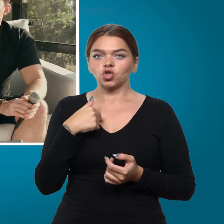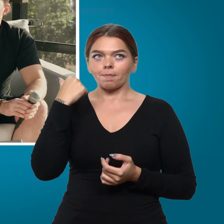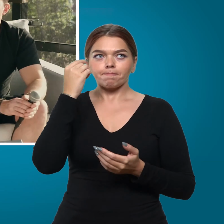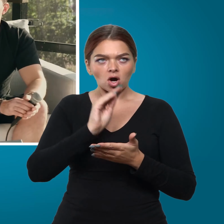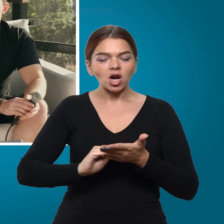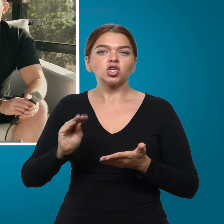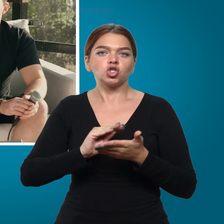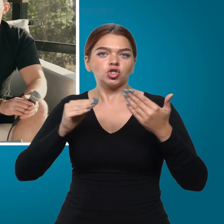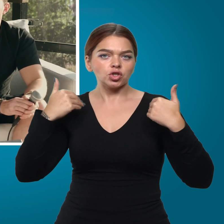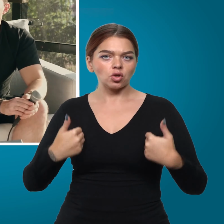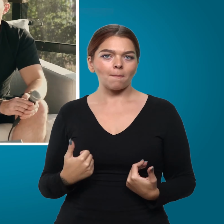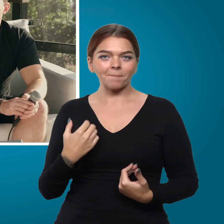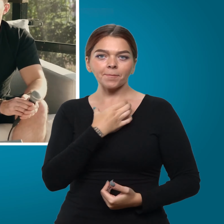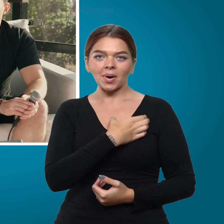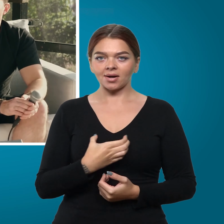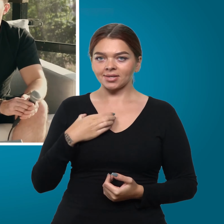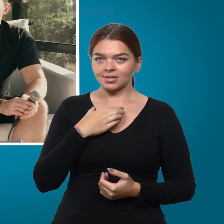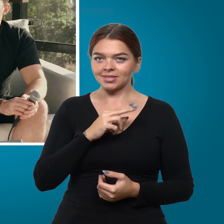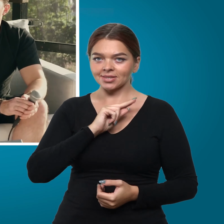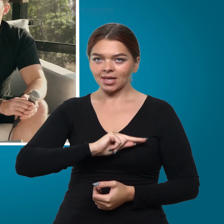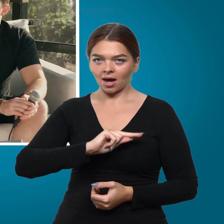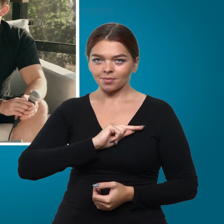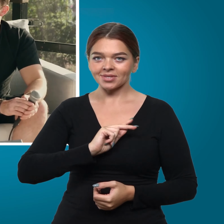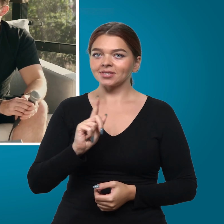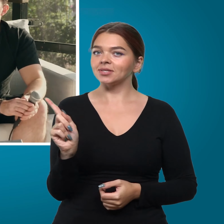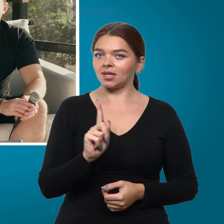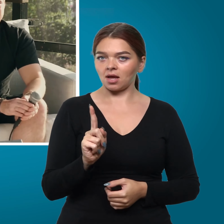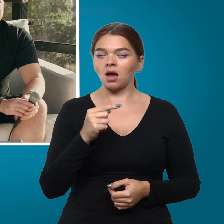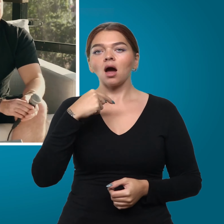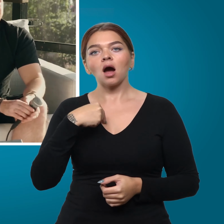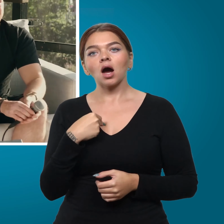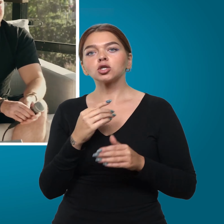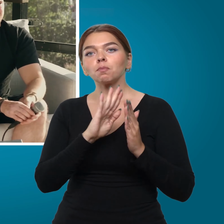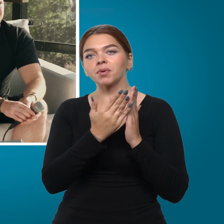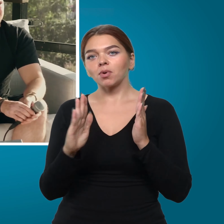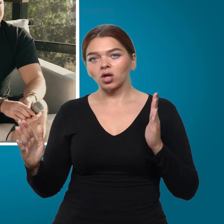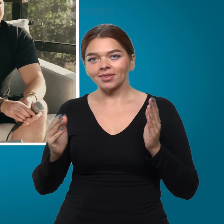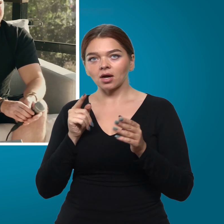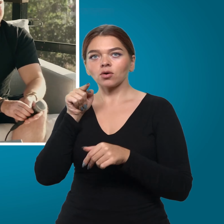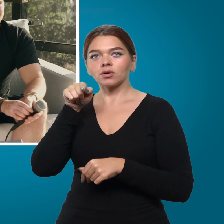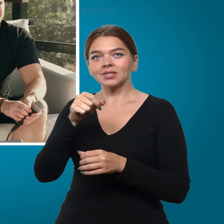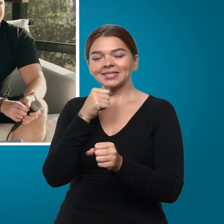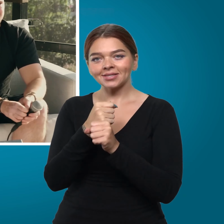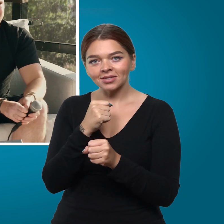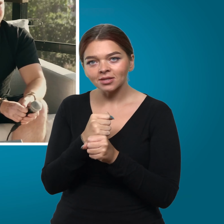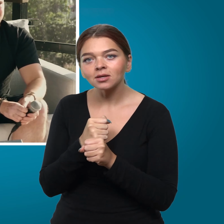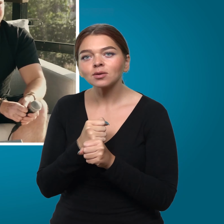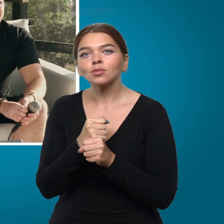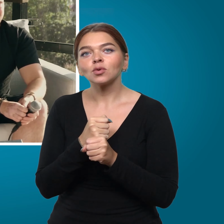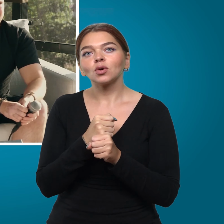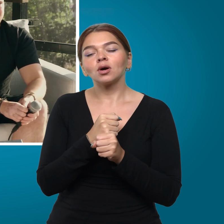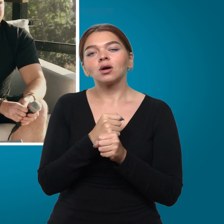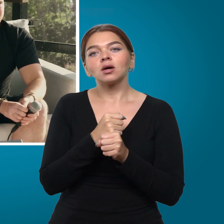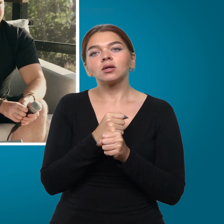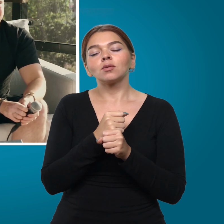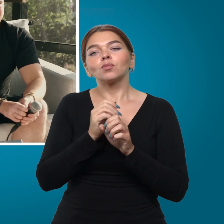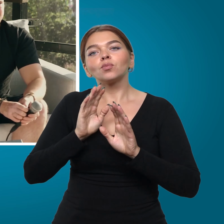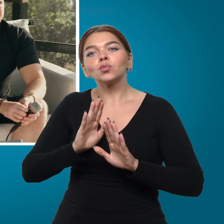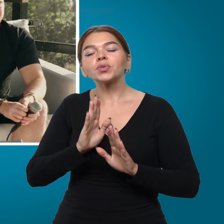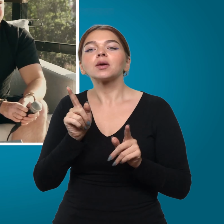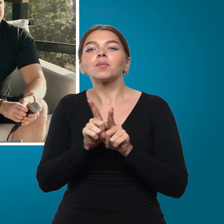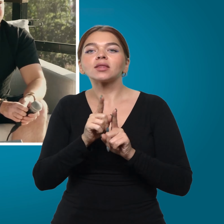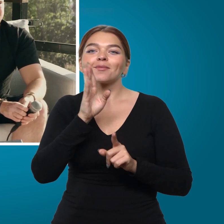Tai visų pirma, noriu pasakyti, kad buvimas rašytoje nėra mano pagrindinis darbas. Aš